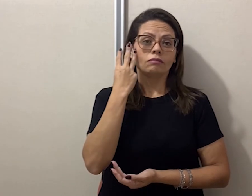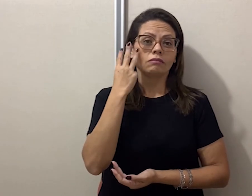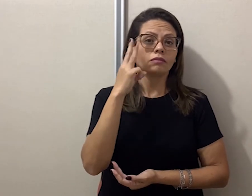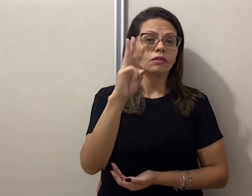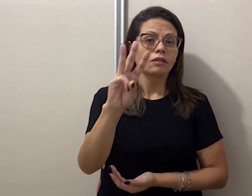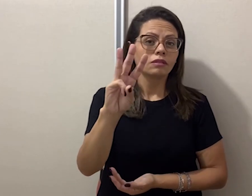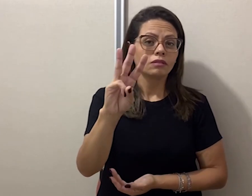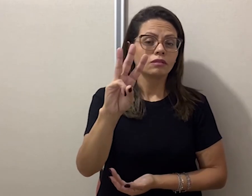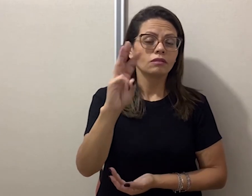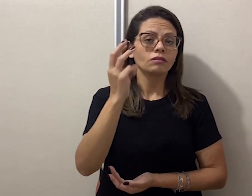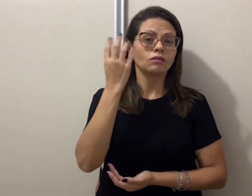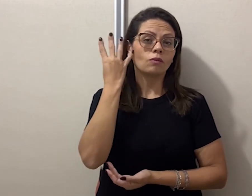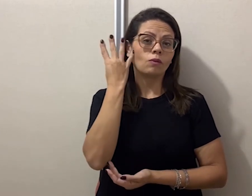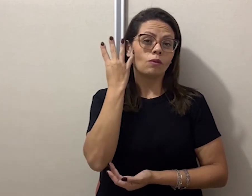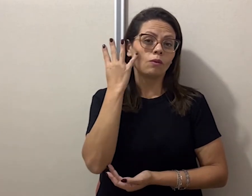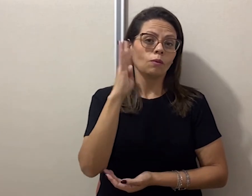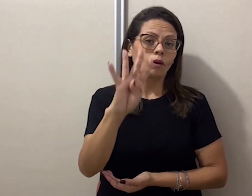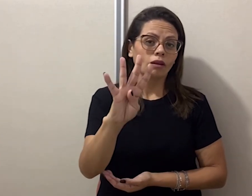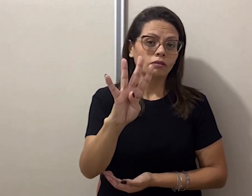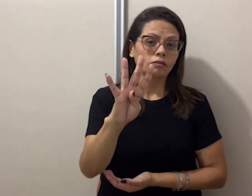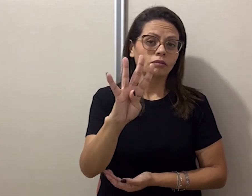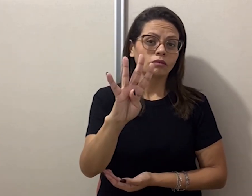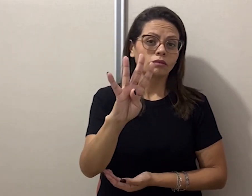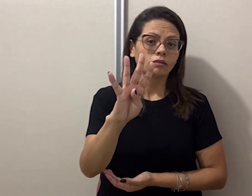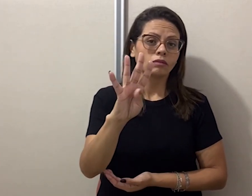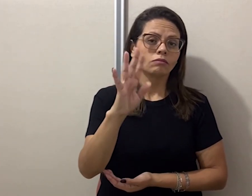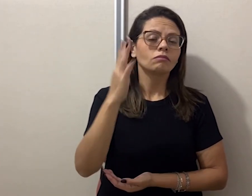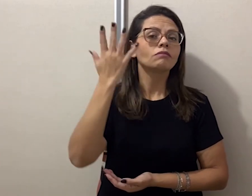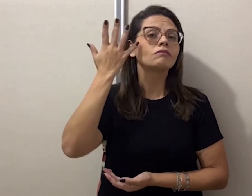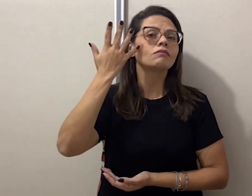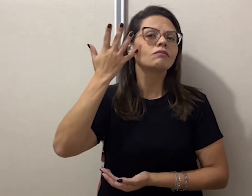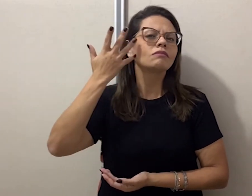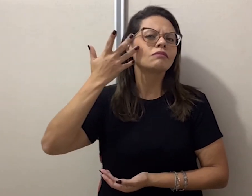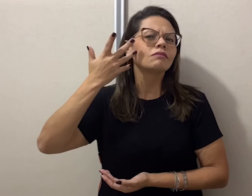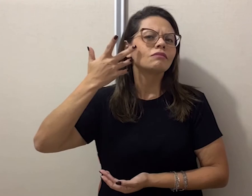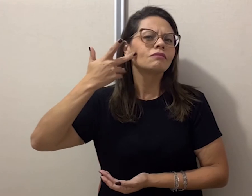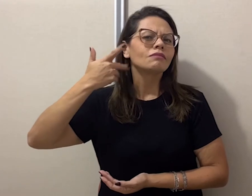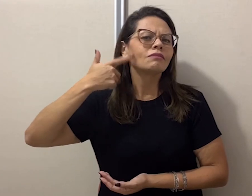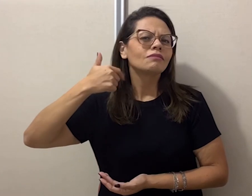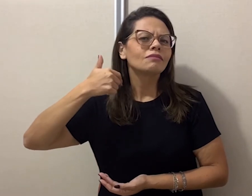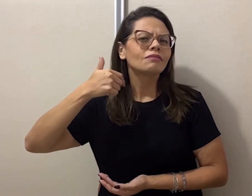2 dias. 3 dias. 4 dias.